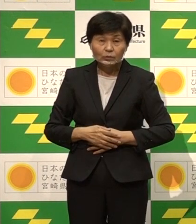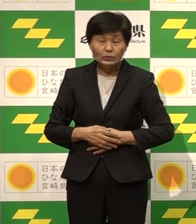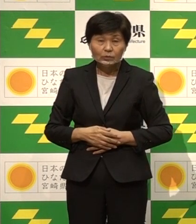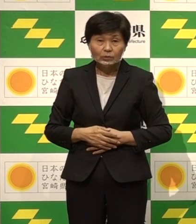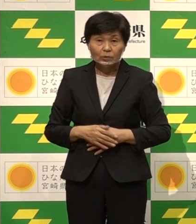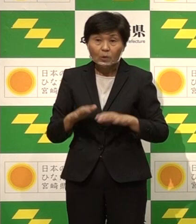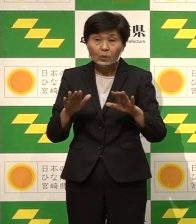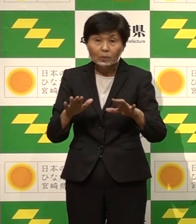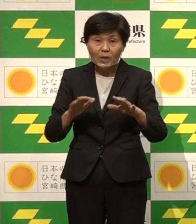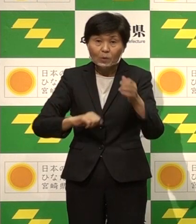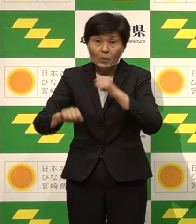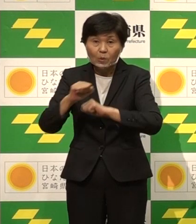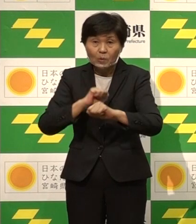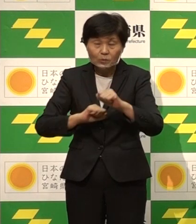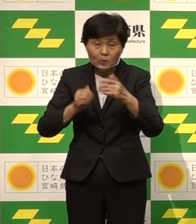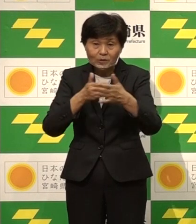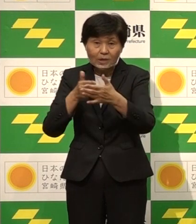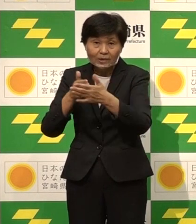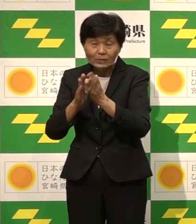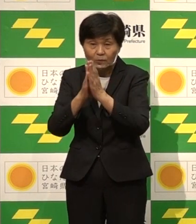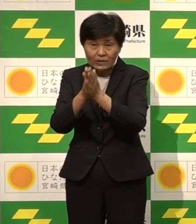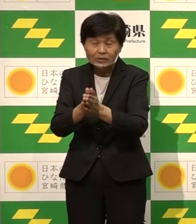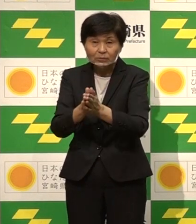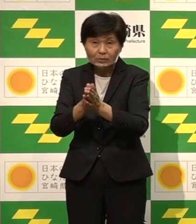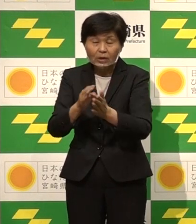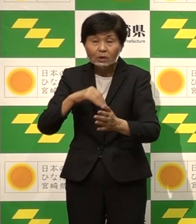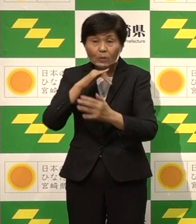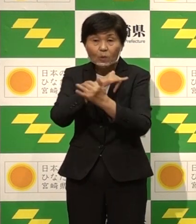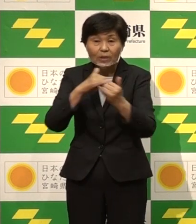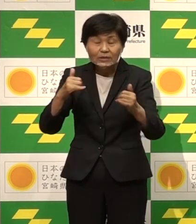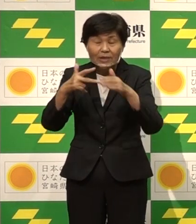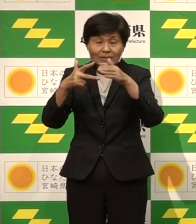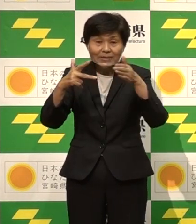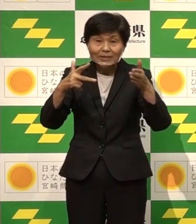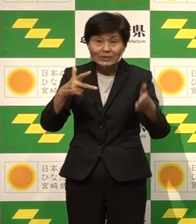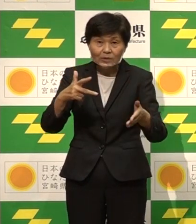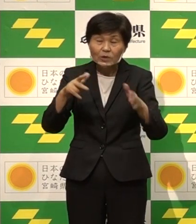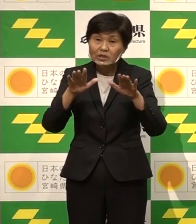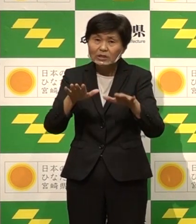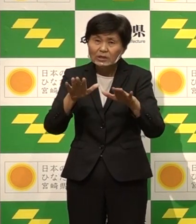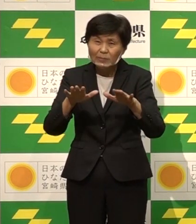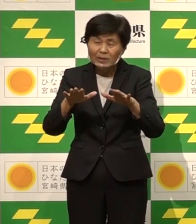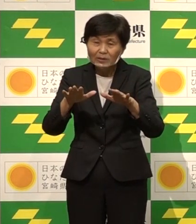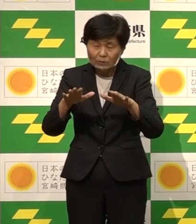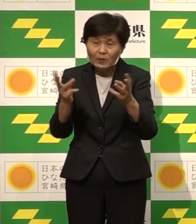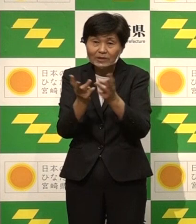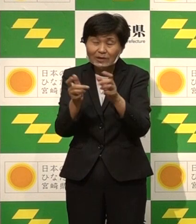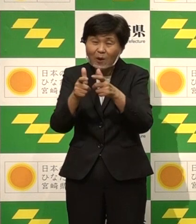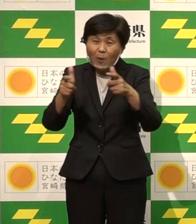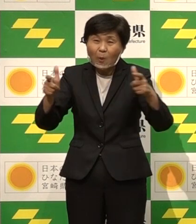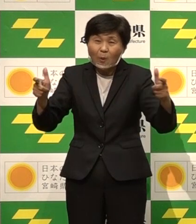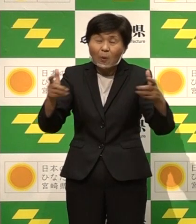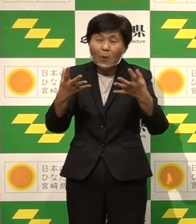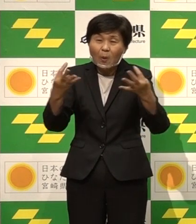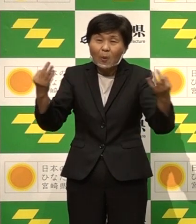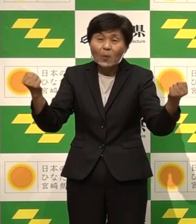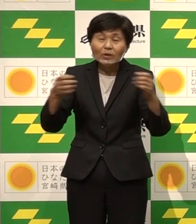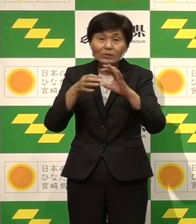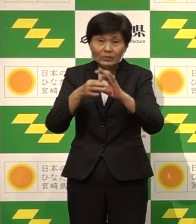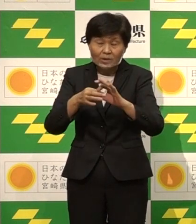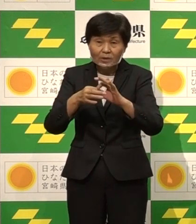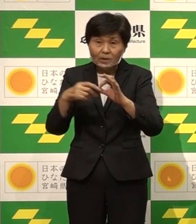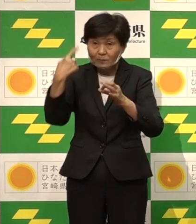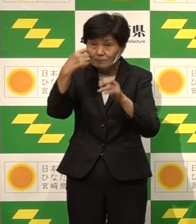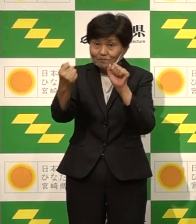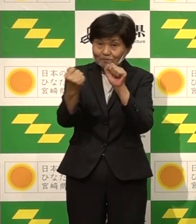でに行動制限でお願いをしております高齢者施設等においてはですね、今のこの状況ではしばらく対面での面会制